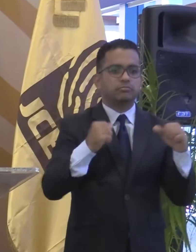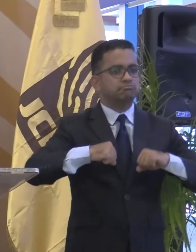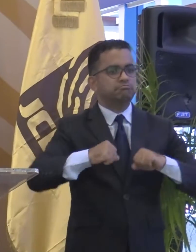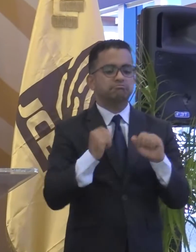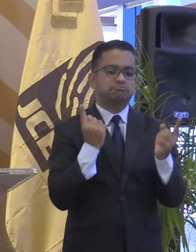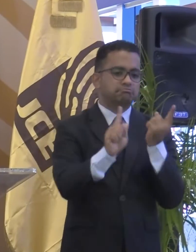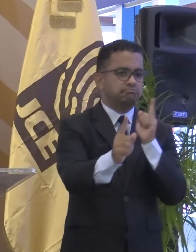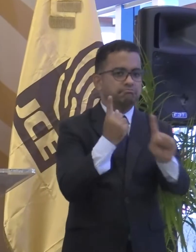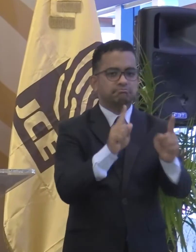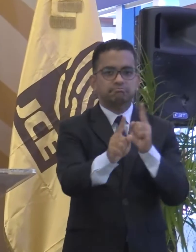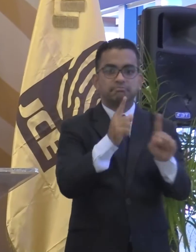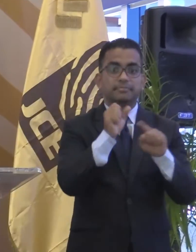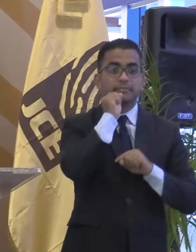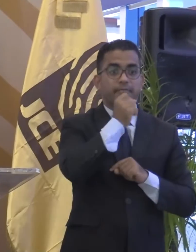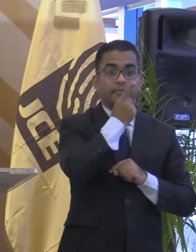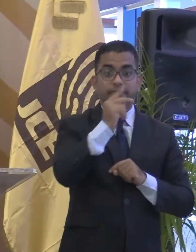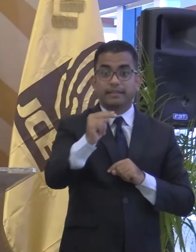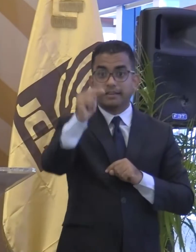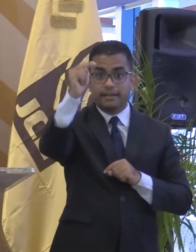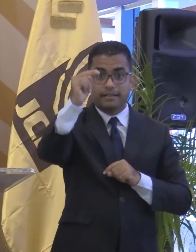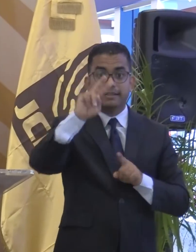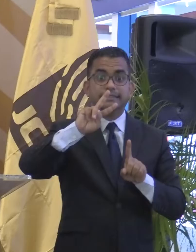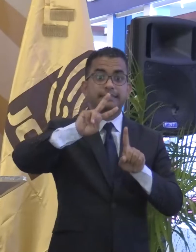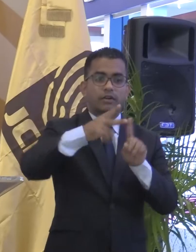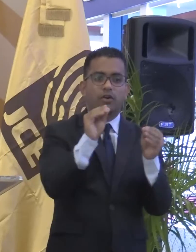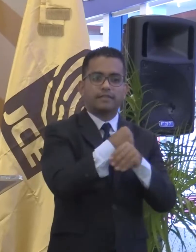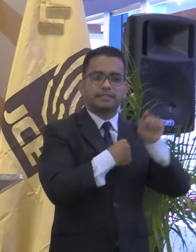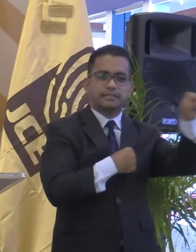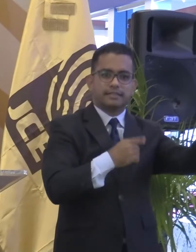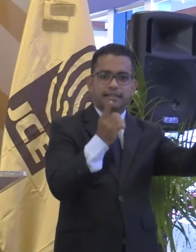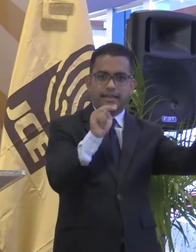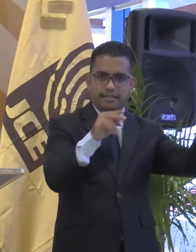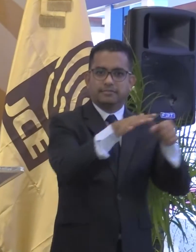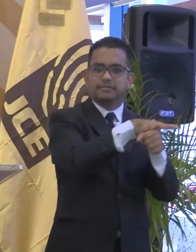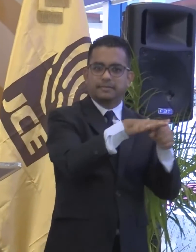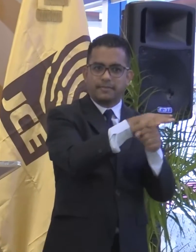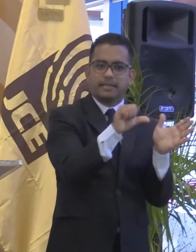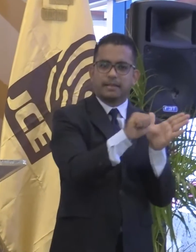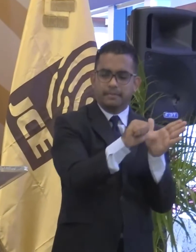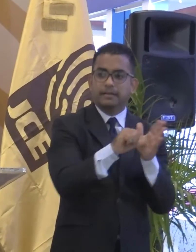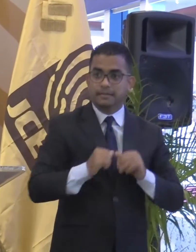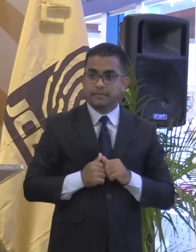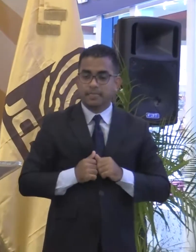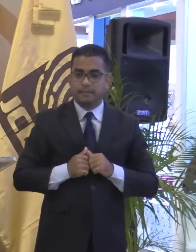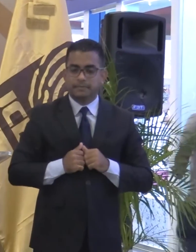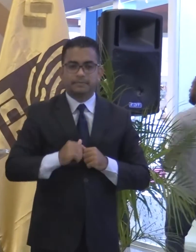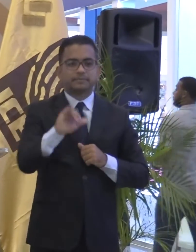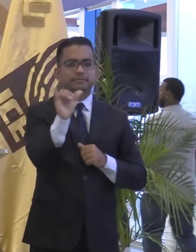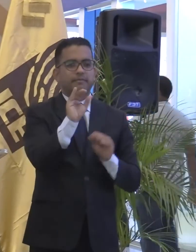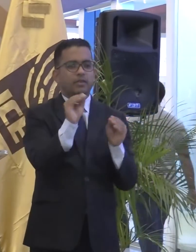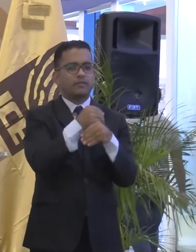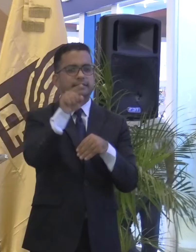estado civil de santo domingo norte y la segunda circunscripción del distrito nacional así como la oficialía del estado